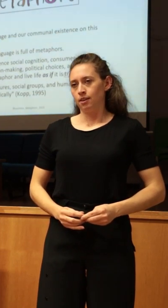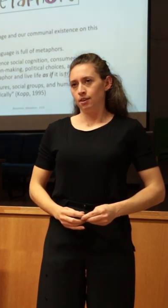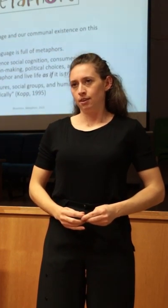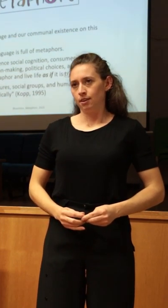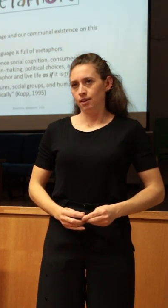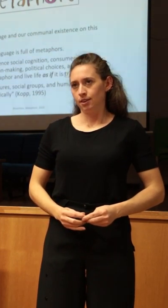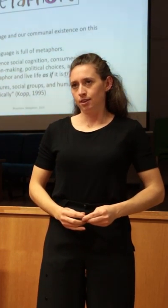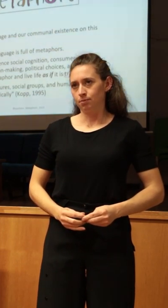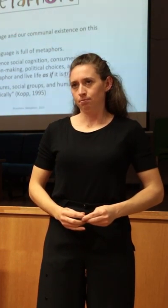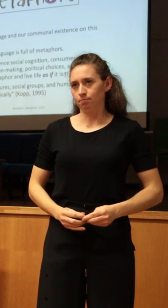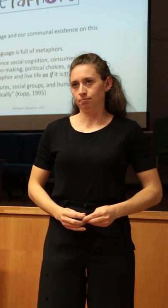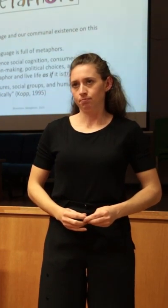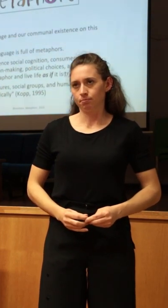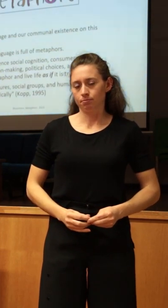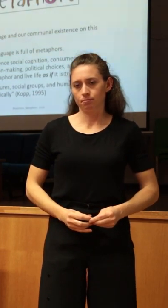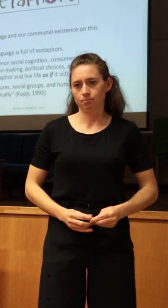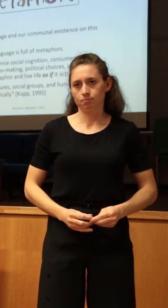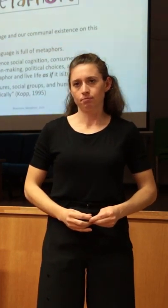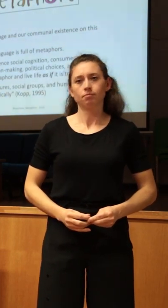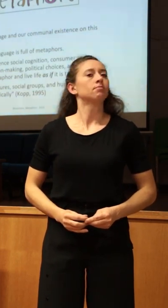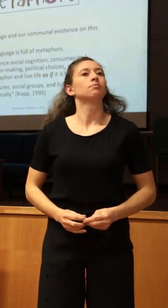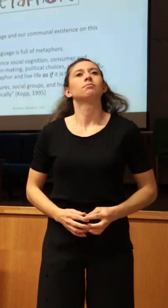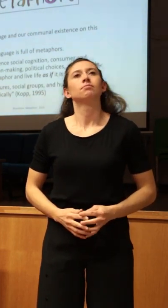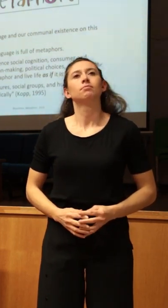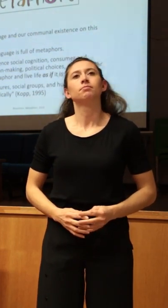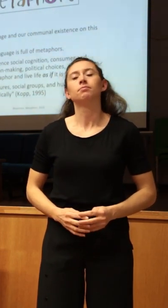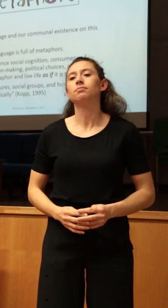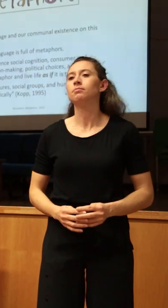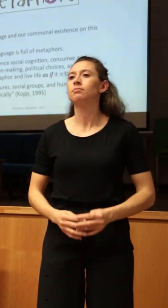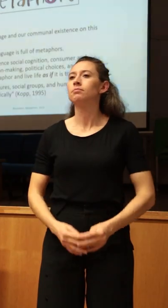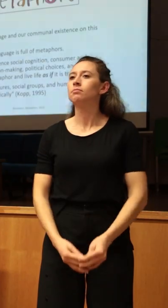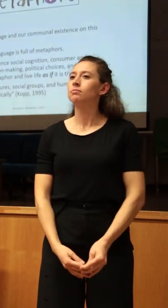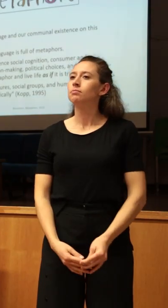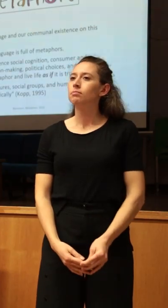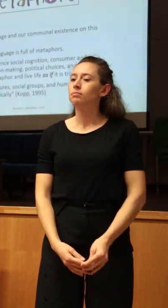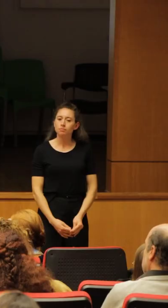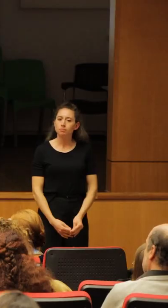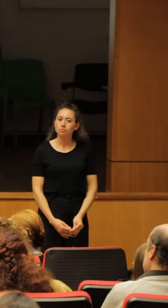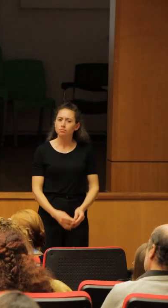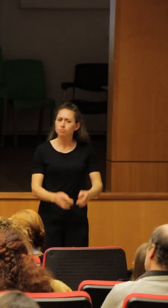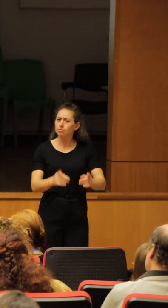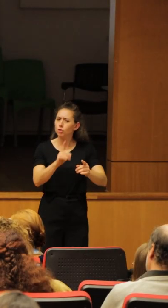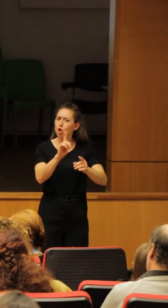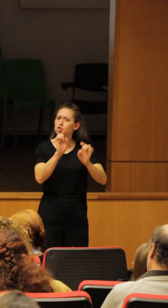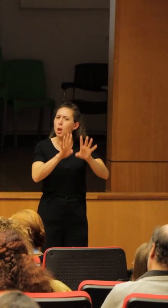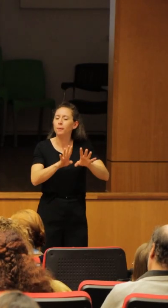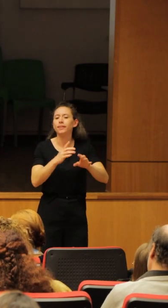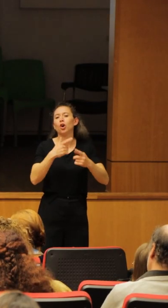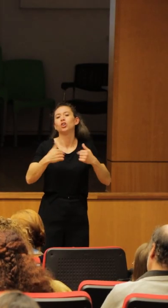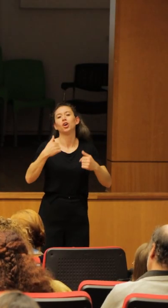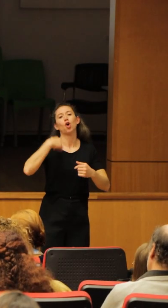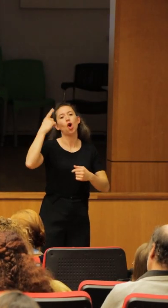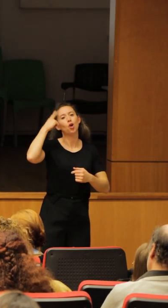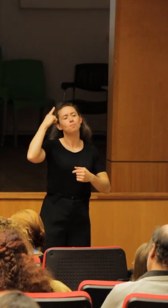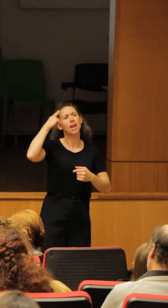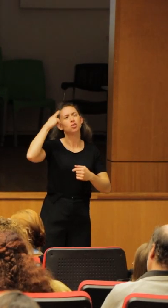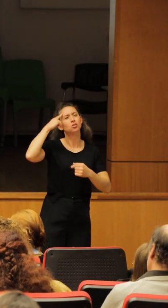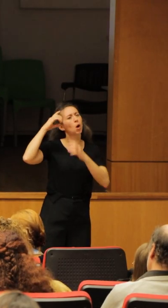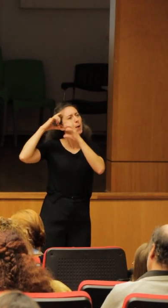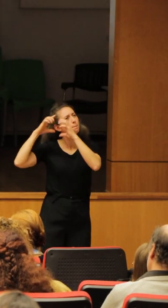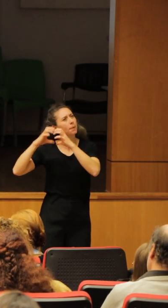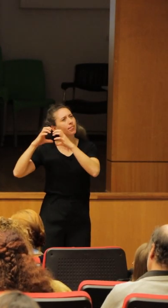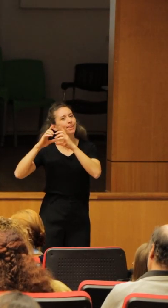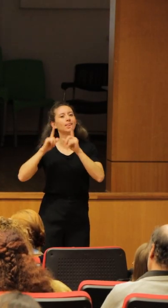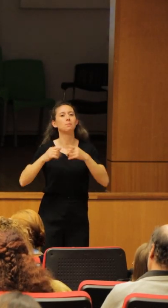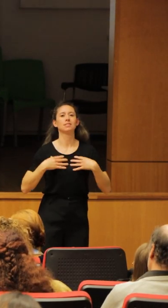taste, we can see, we can hear, we can touch. Y no es solamente lo que conocemos con la mente, sino lo que conocemos con